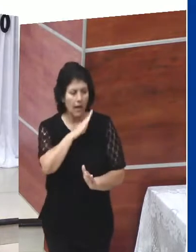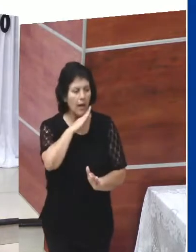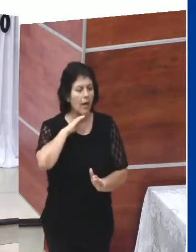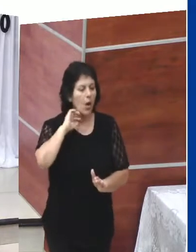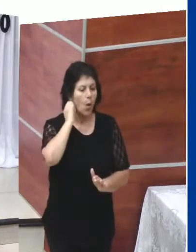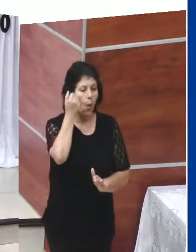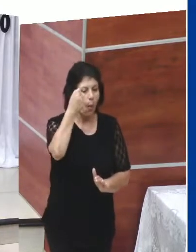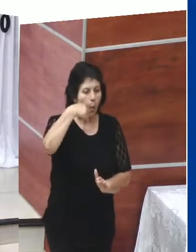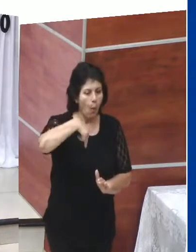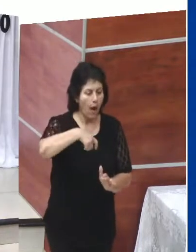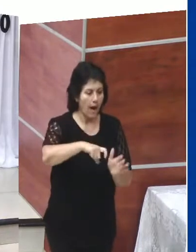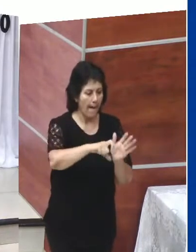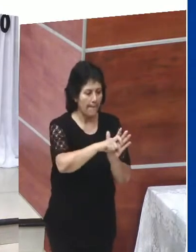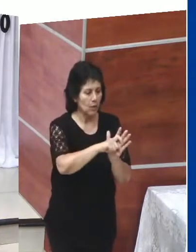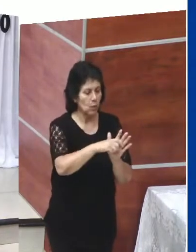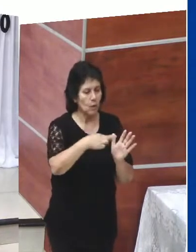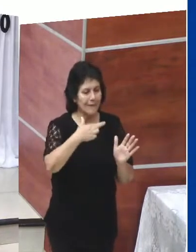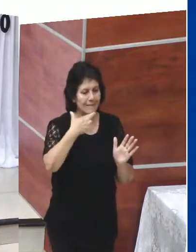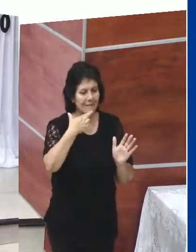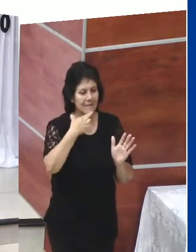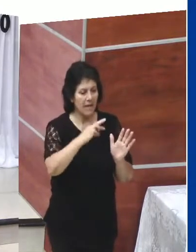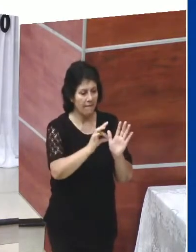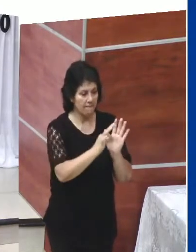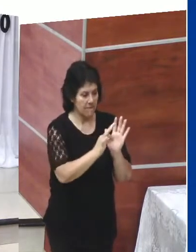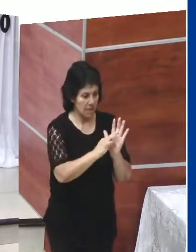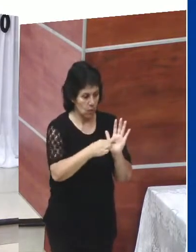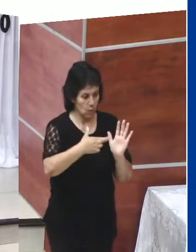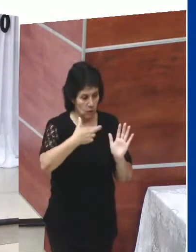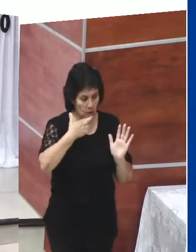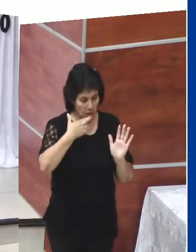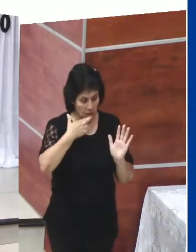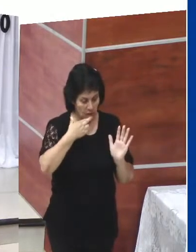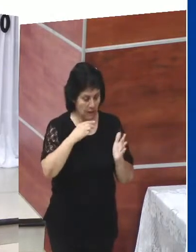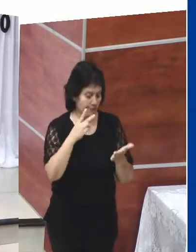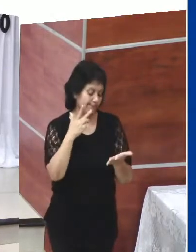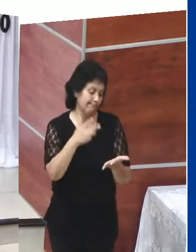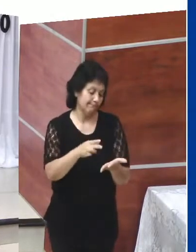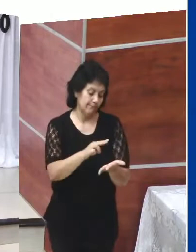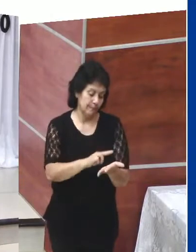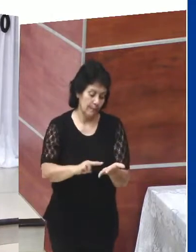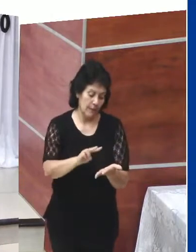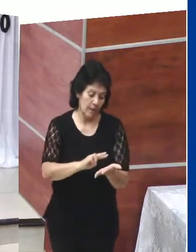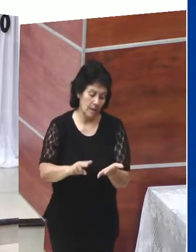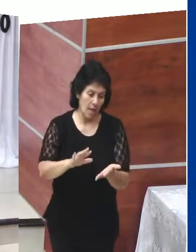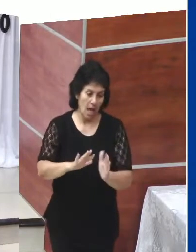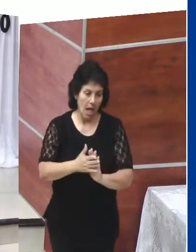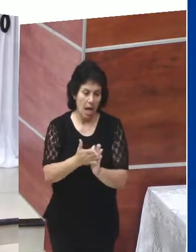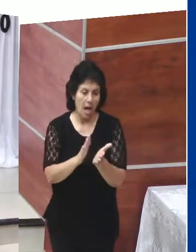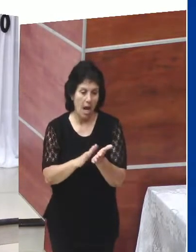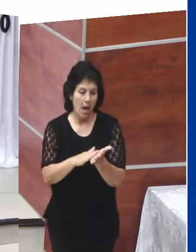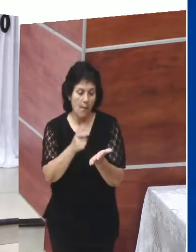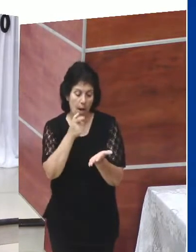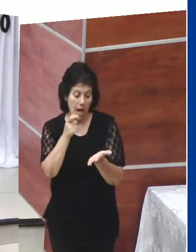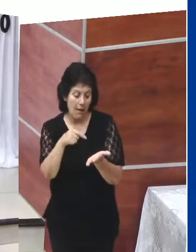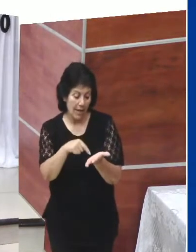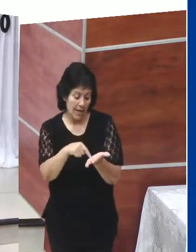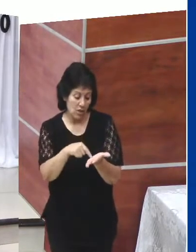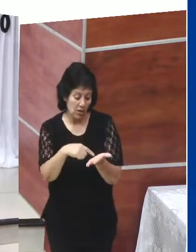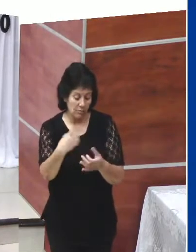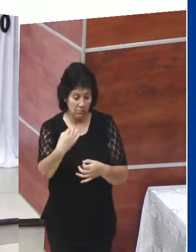su crecimiento espiritual se mide por la calidad de su asimilación de la palabra de Dios, ¿cuál va a ser el resultado?